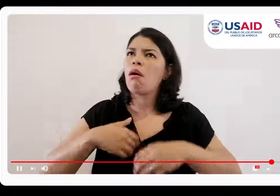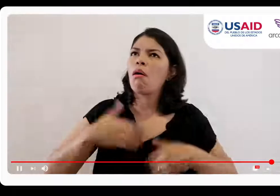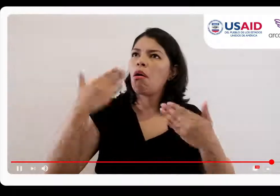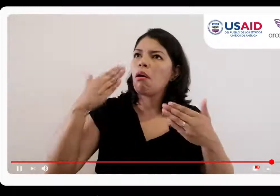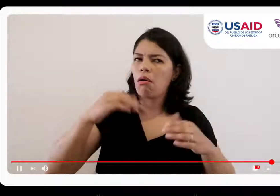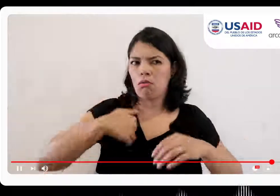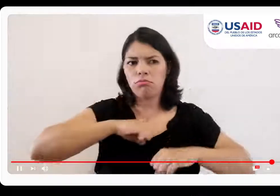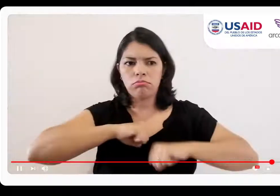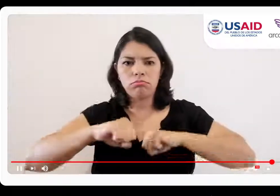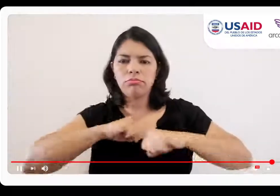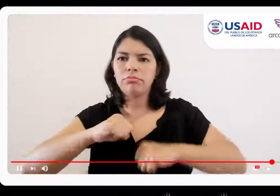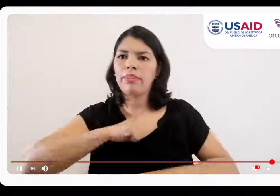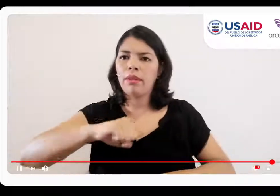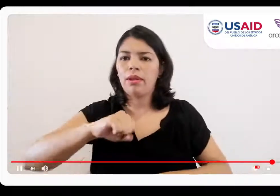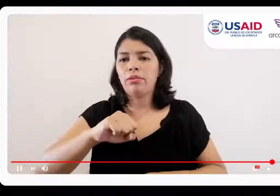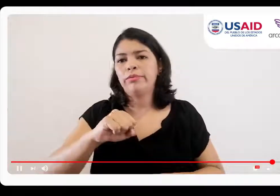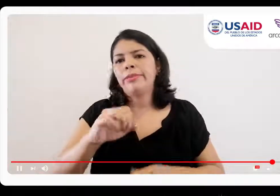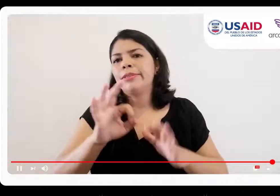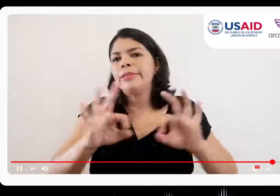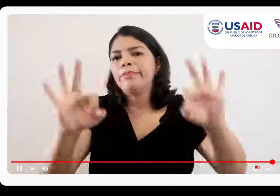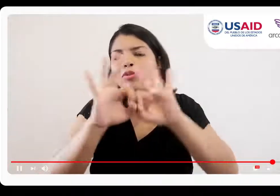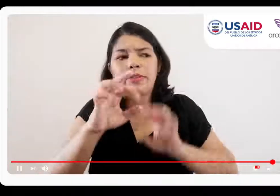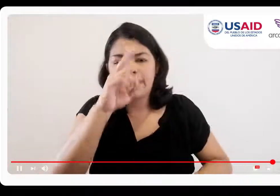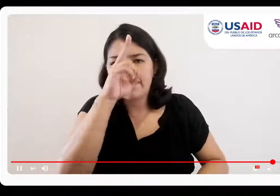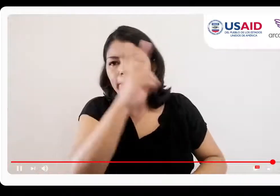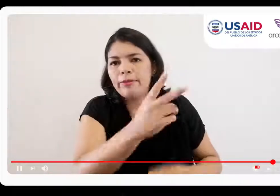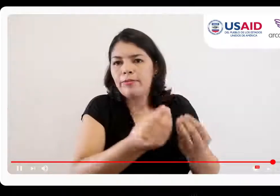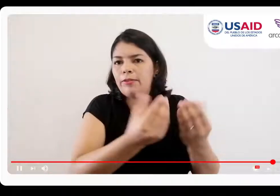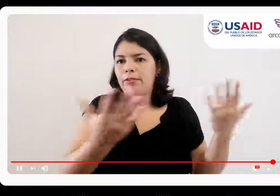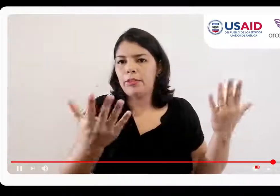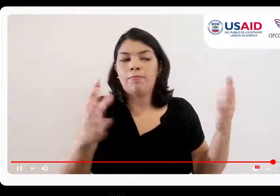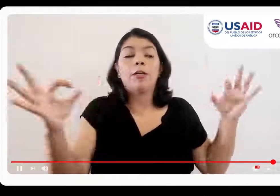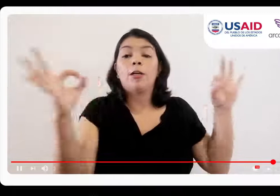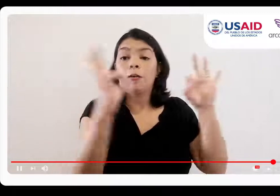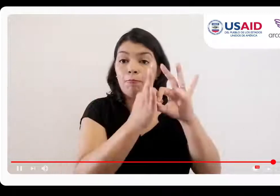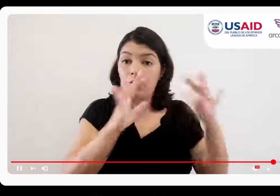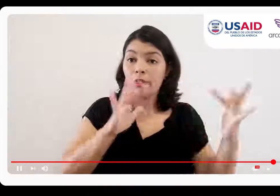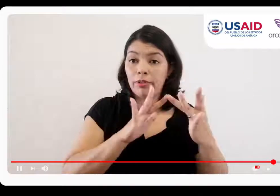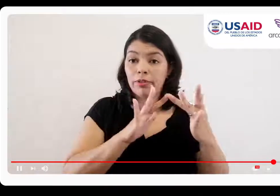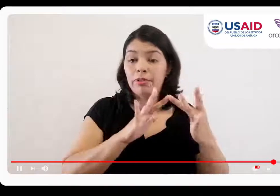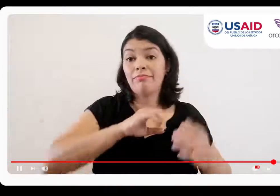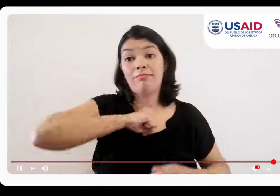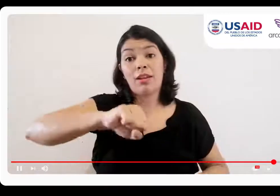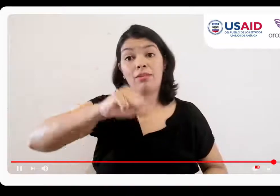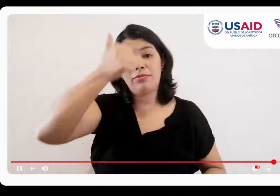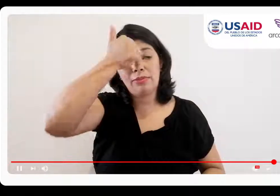y deberes partiendo del respeto por la diversidad, teniendo en cuenta el enfoque diferencial y los derechos